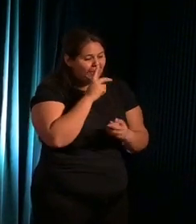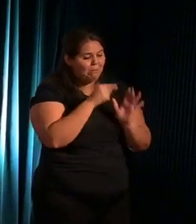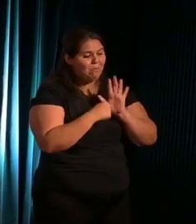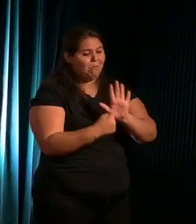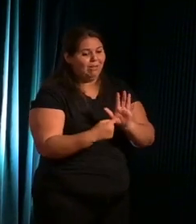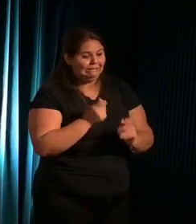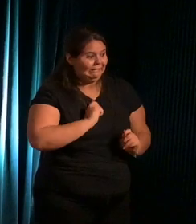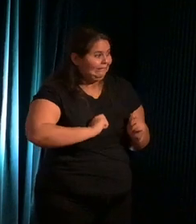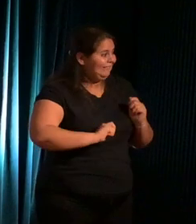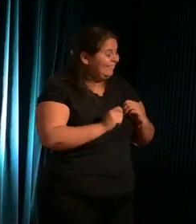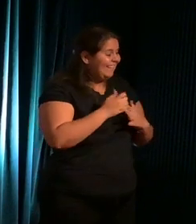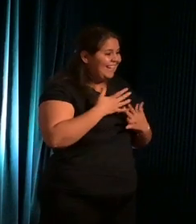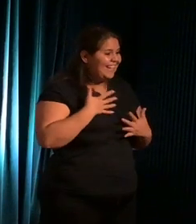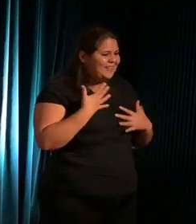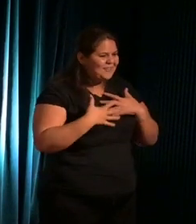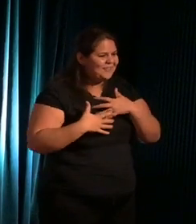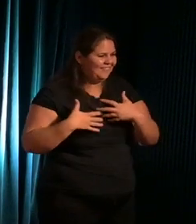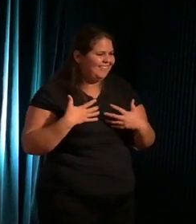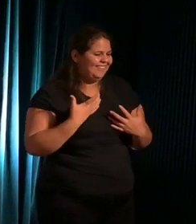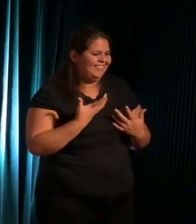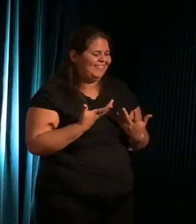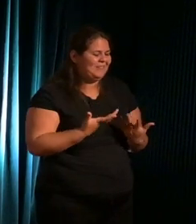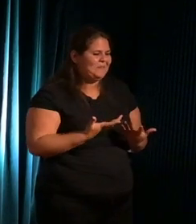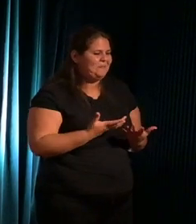assim, nessa